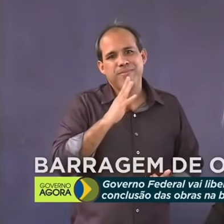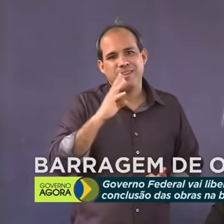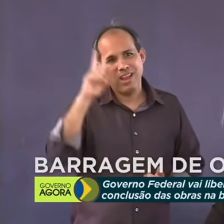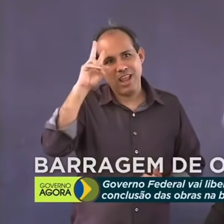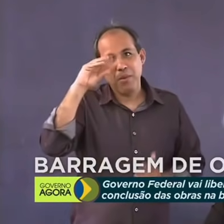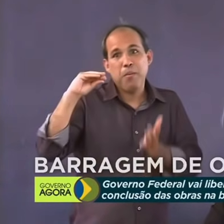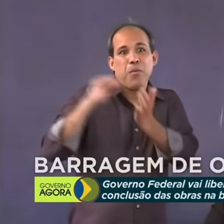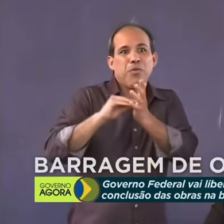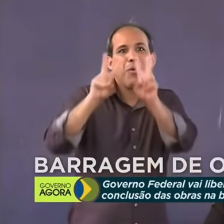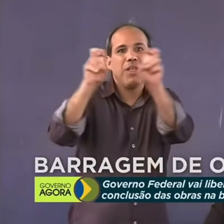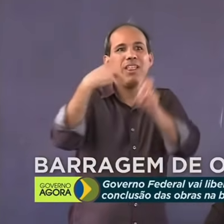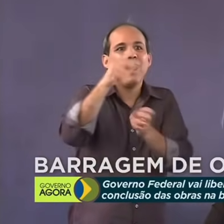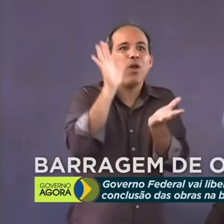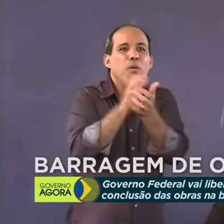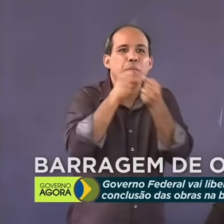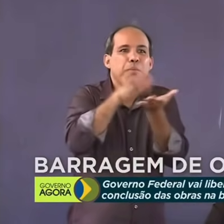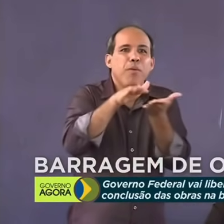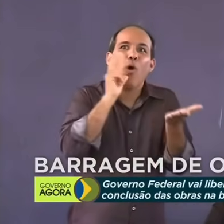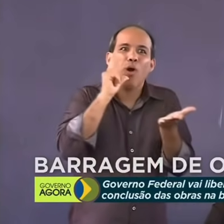do dia da imprensa ontem.